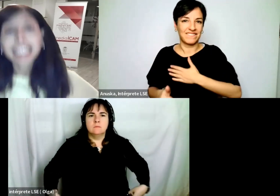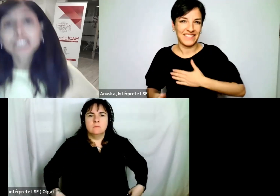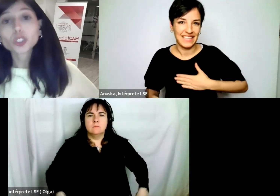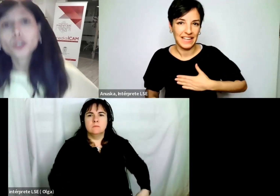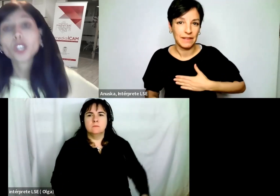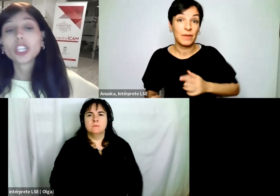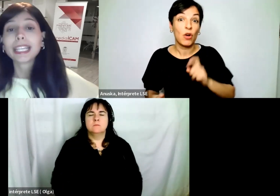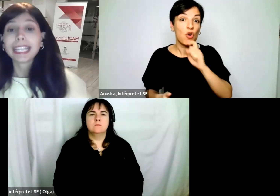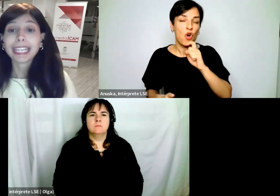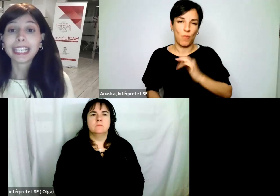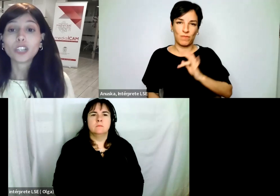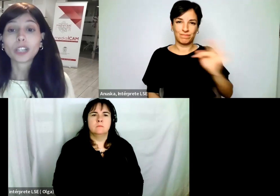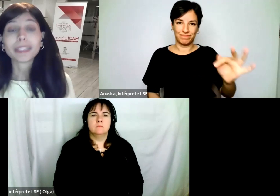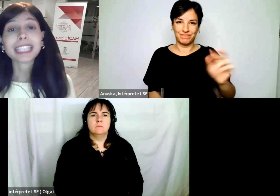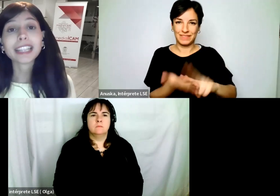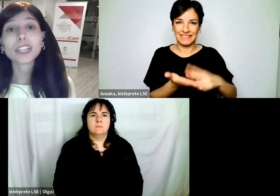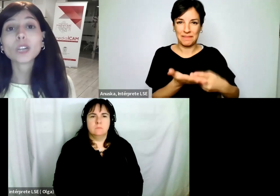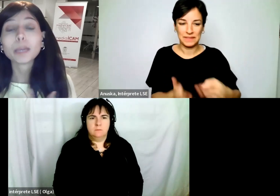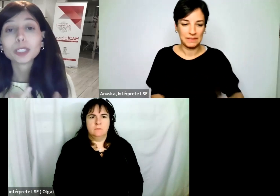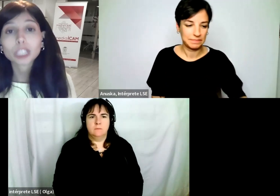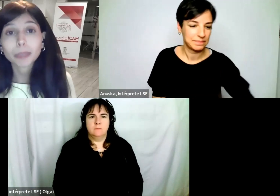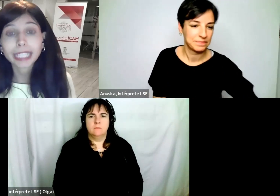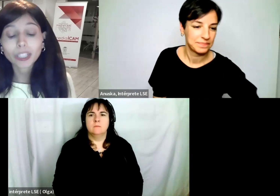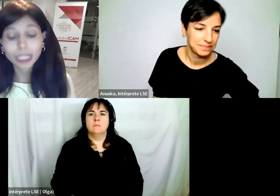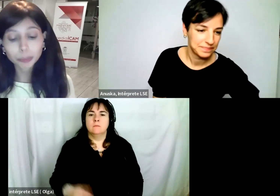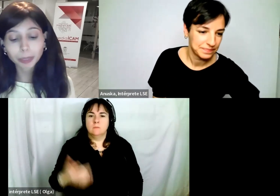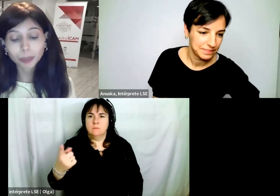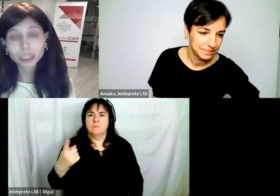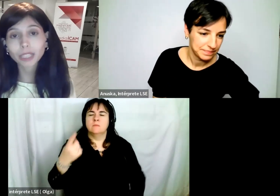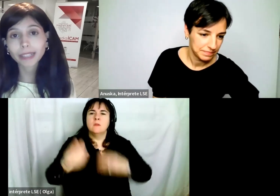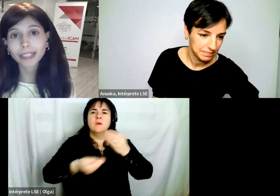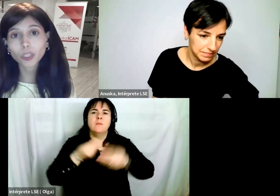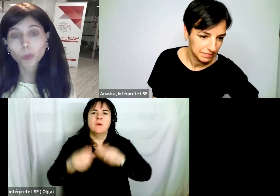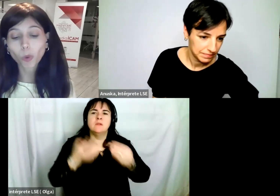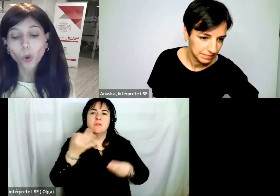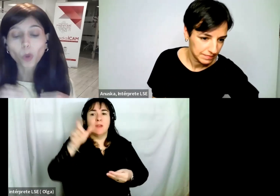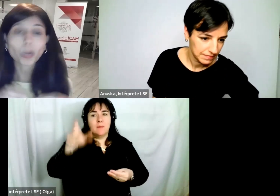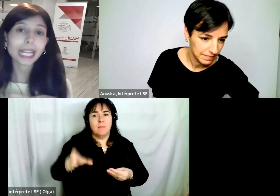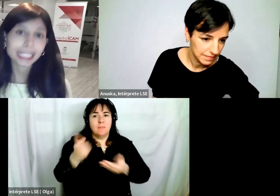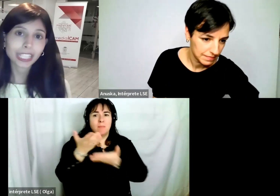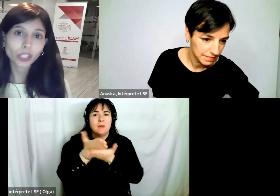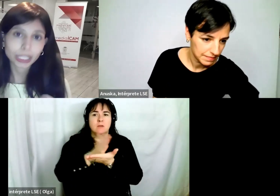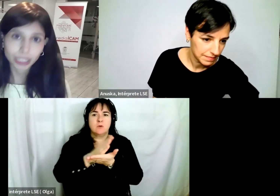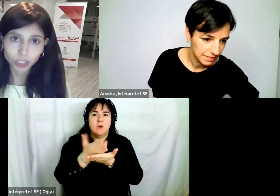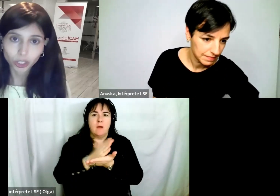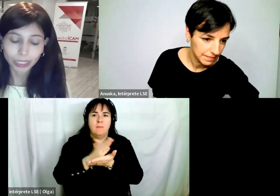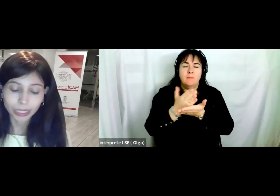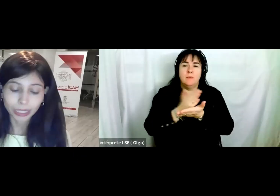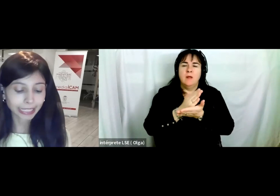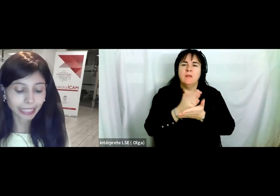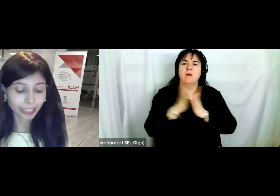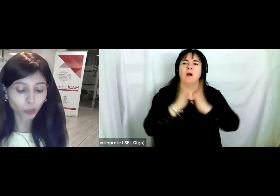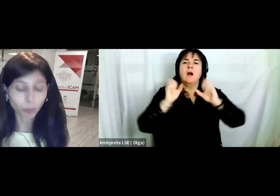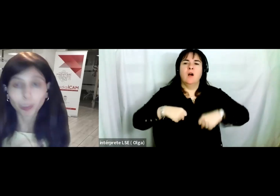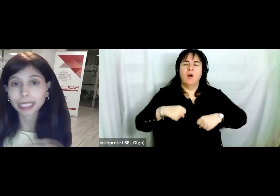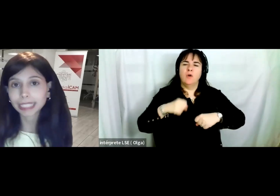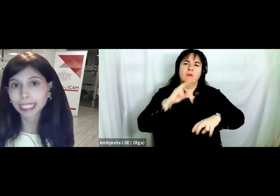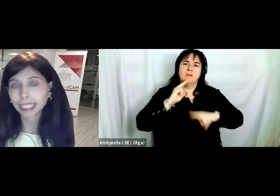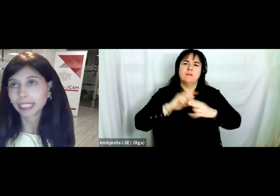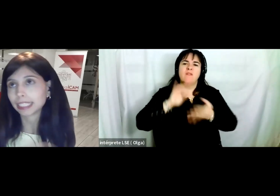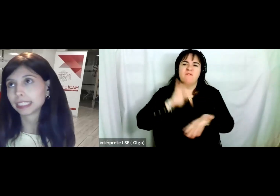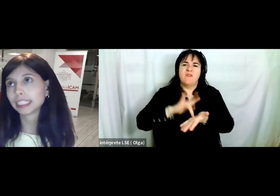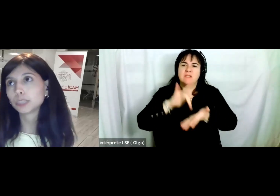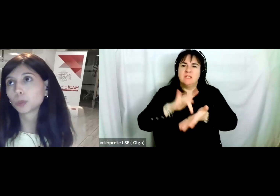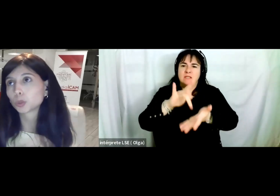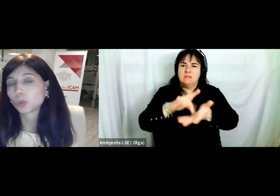Entonces, en ese caso, lo que vais a hacer con la persona mediadora es primero establecer como un calendario de sesiones. Es decir, como puede ser